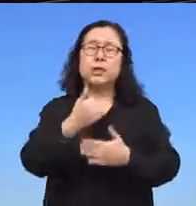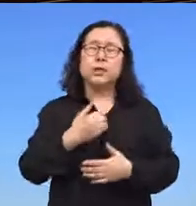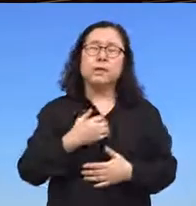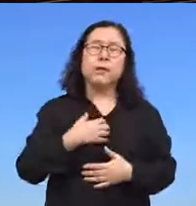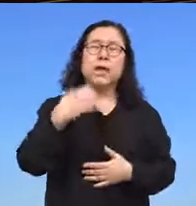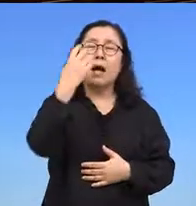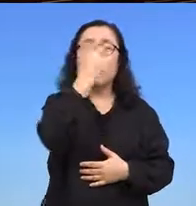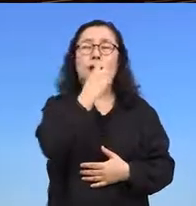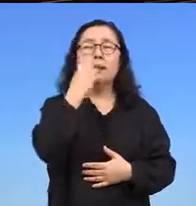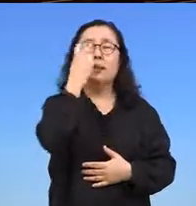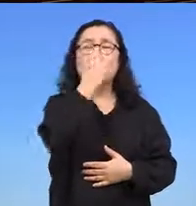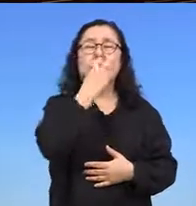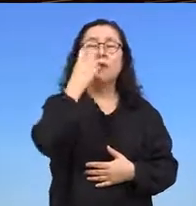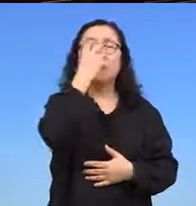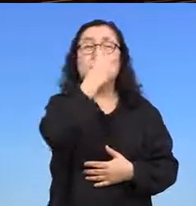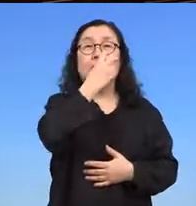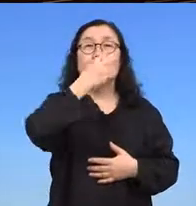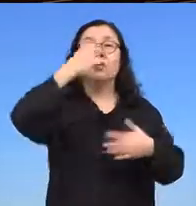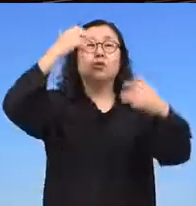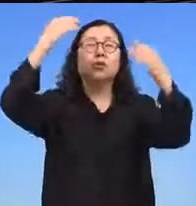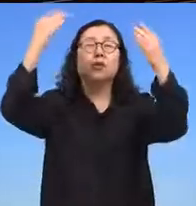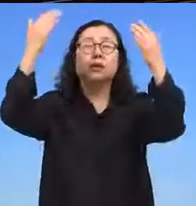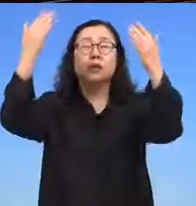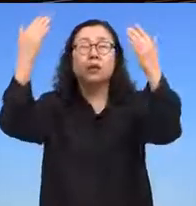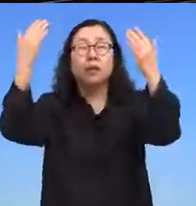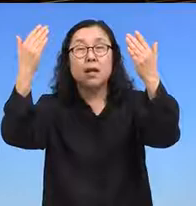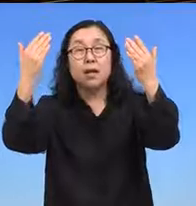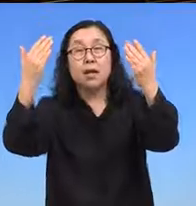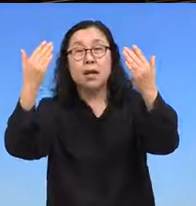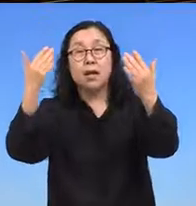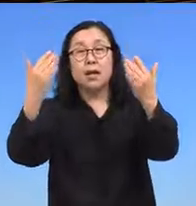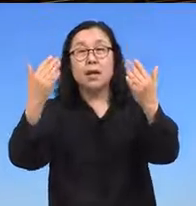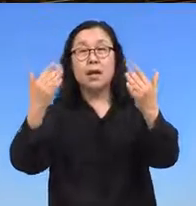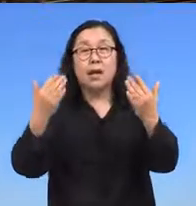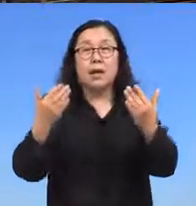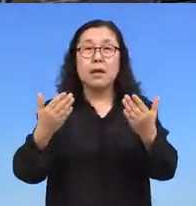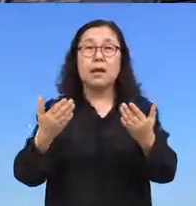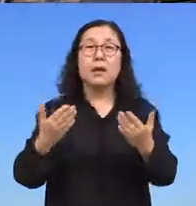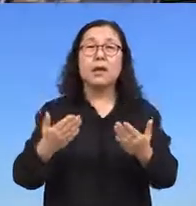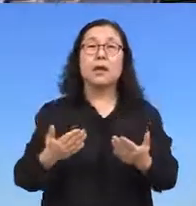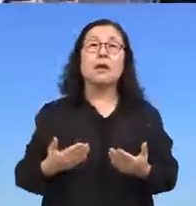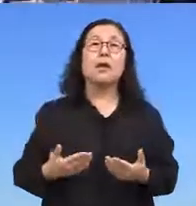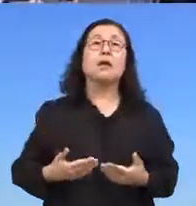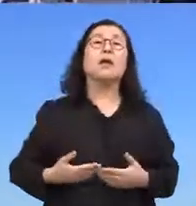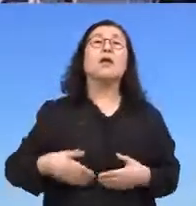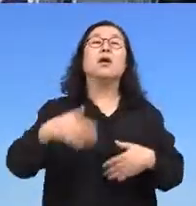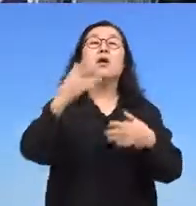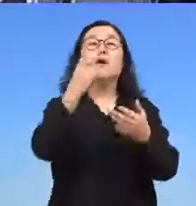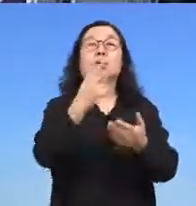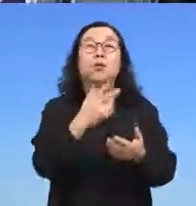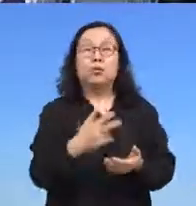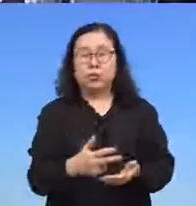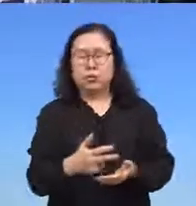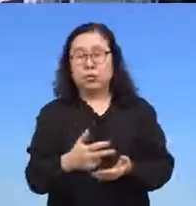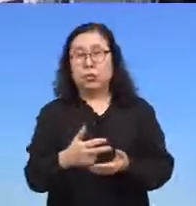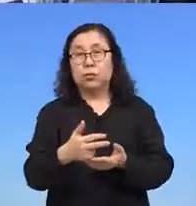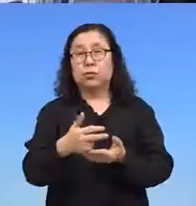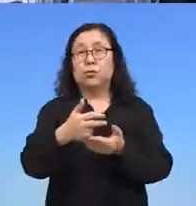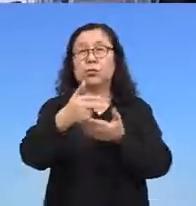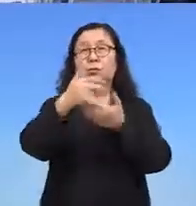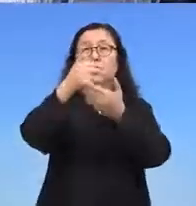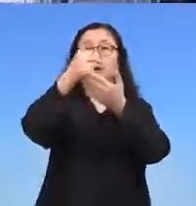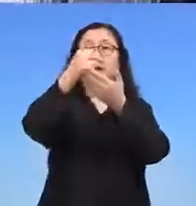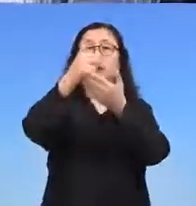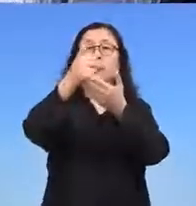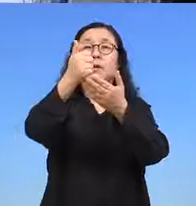주님 나를 지켜주시네. 여러분, 너무나 역동적인 현재 되시는 주님, 그 주님을